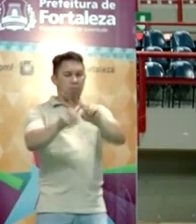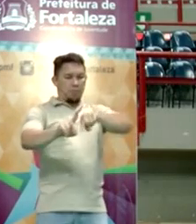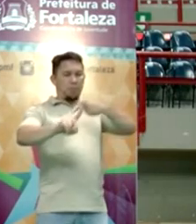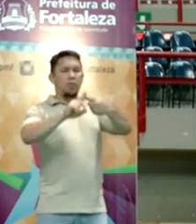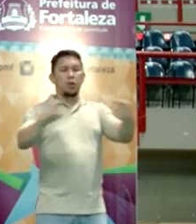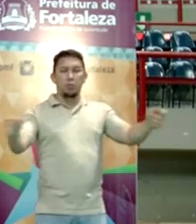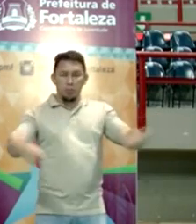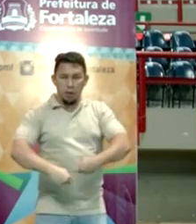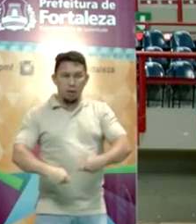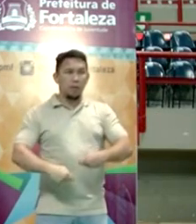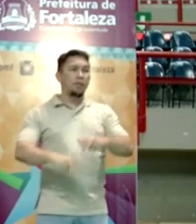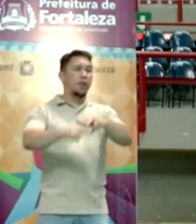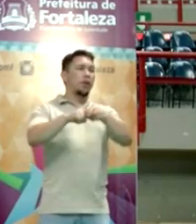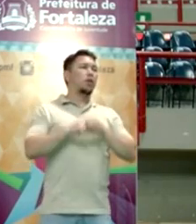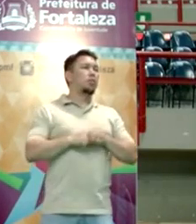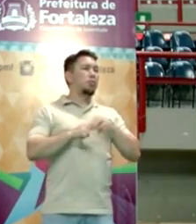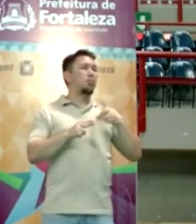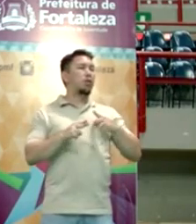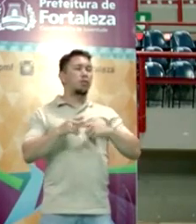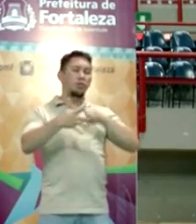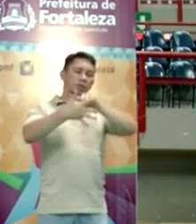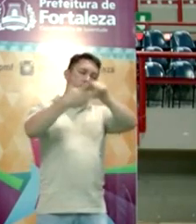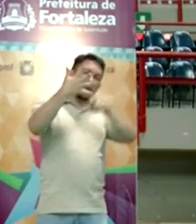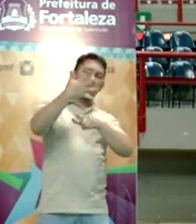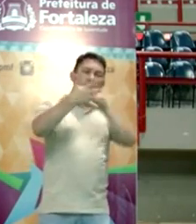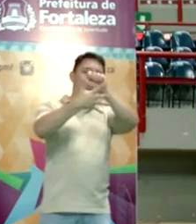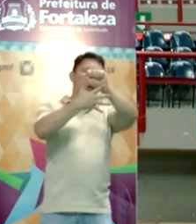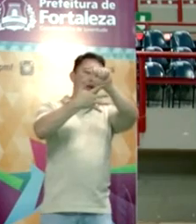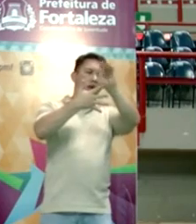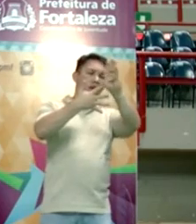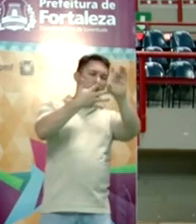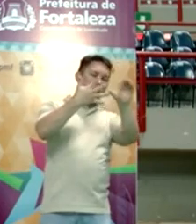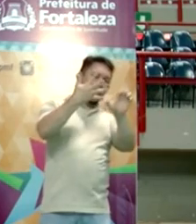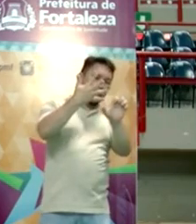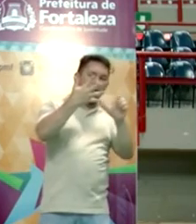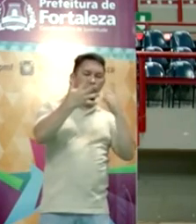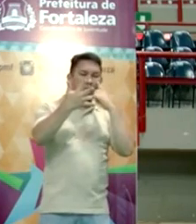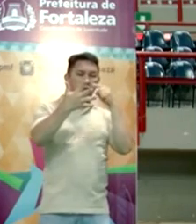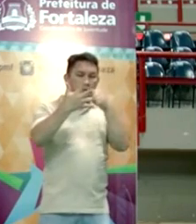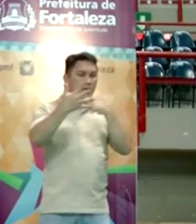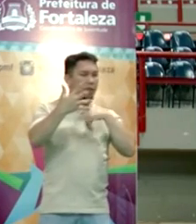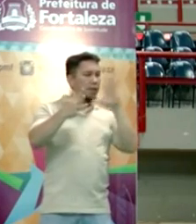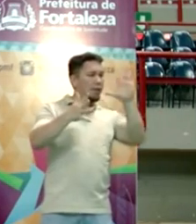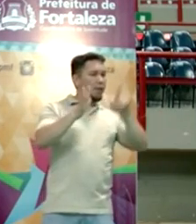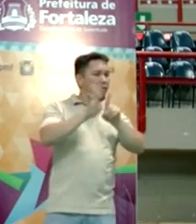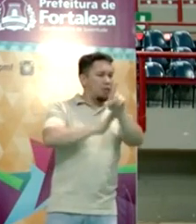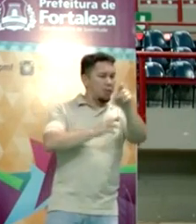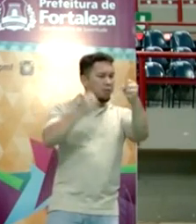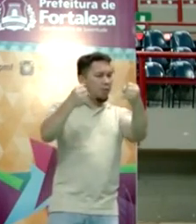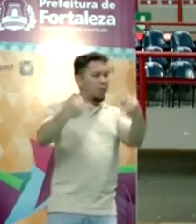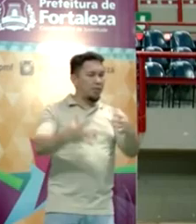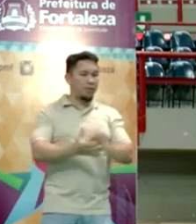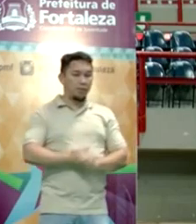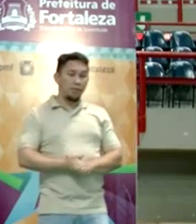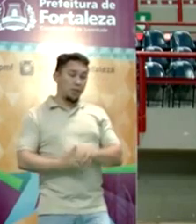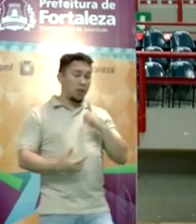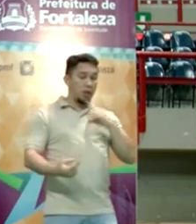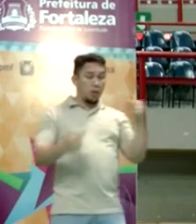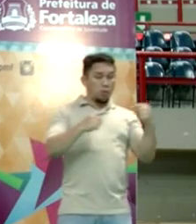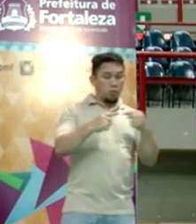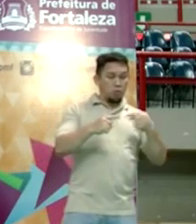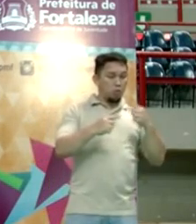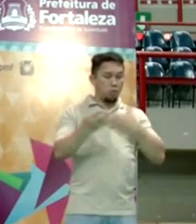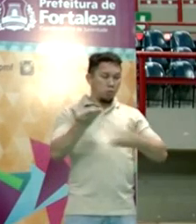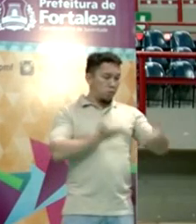bem isso ou não? Então vamos ver as alternativas. Ou melhor, vamos ver o enunciado. No que diz respeito